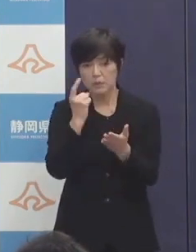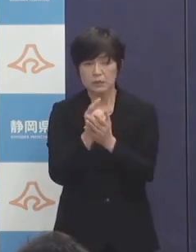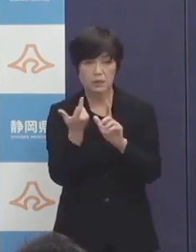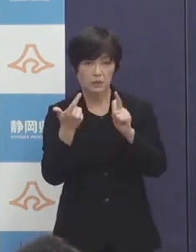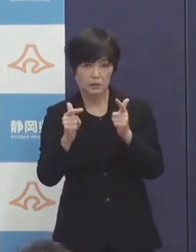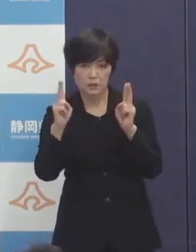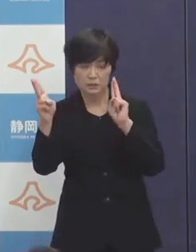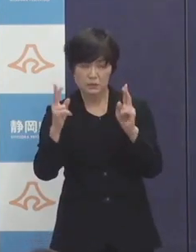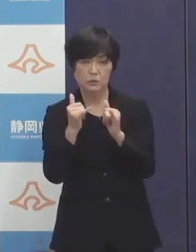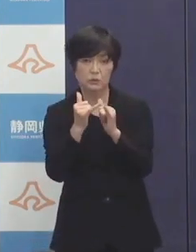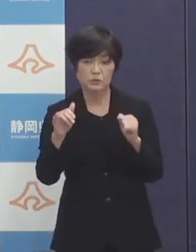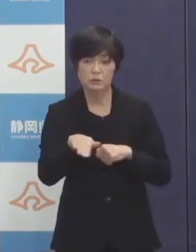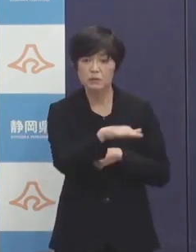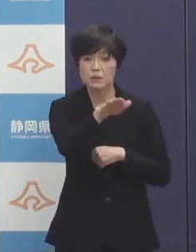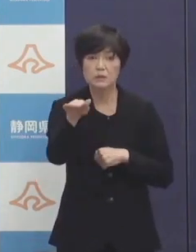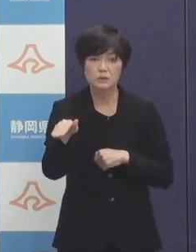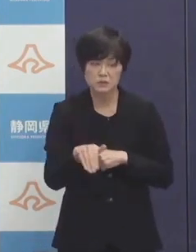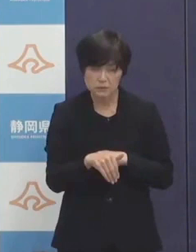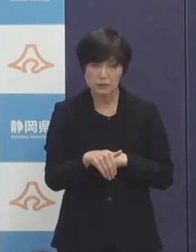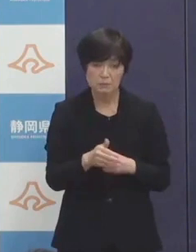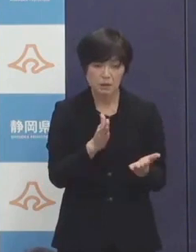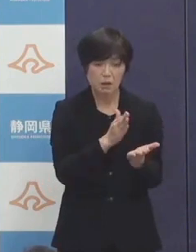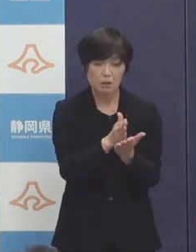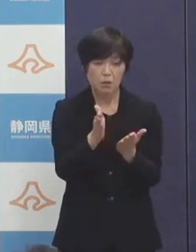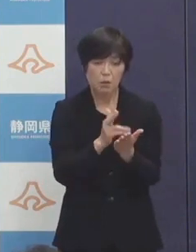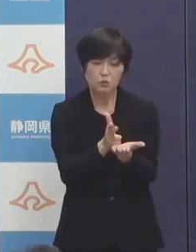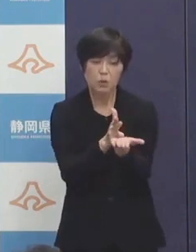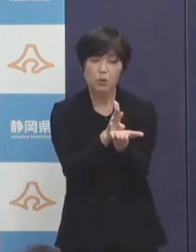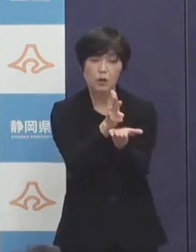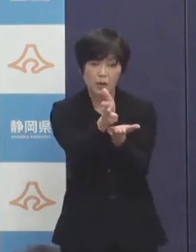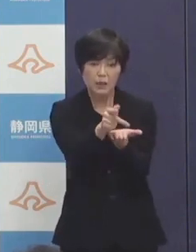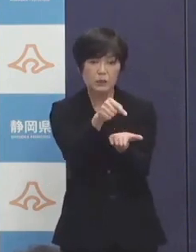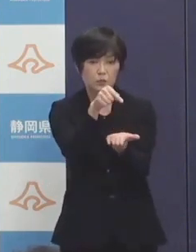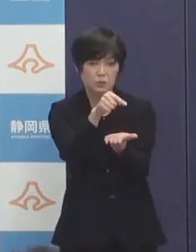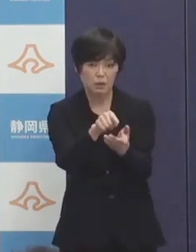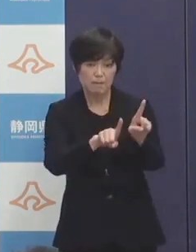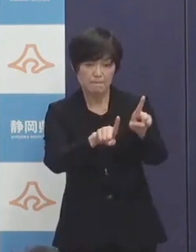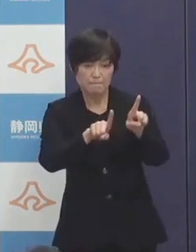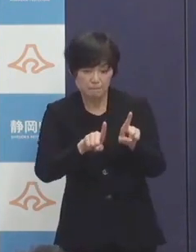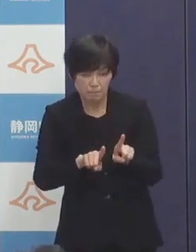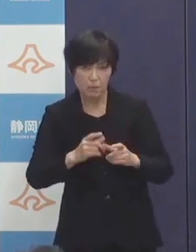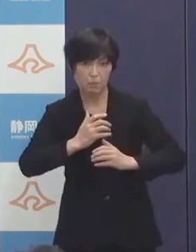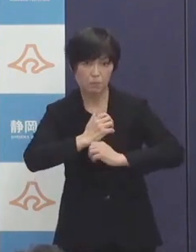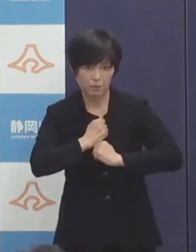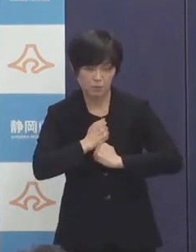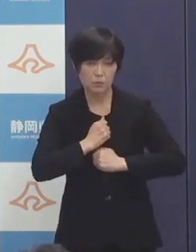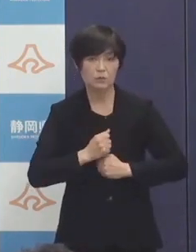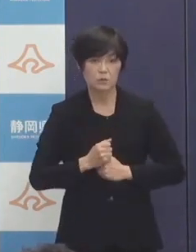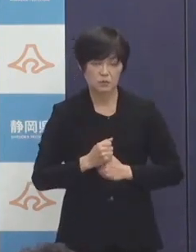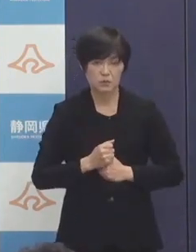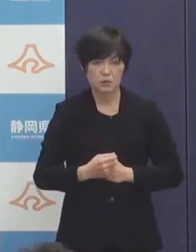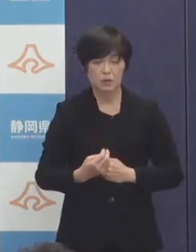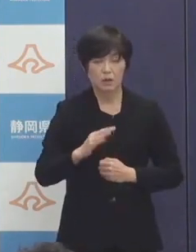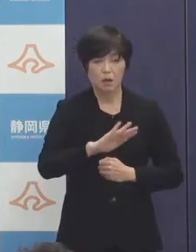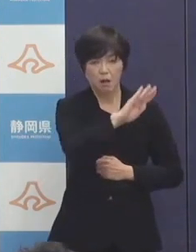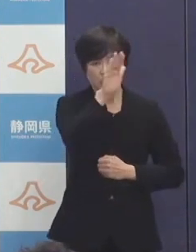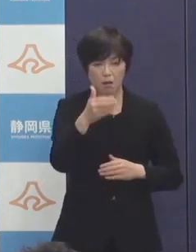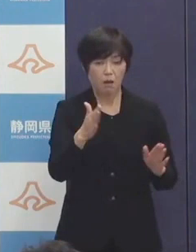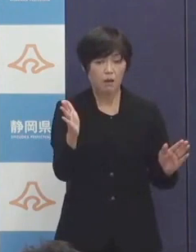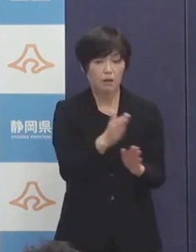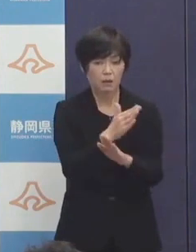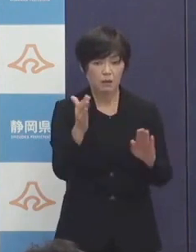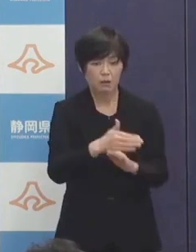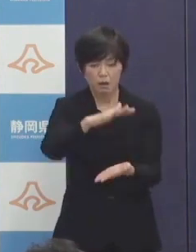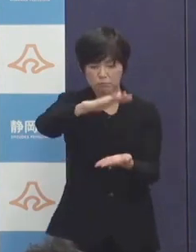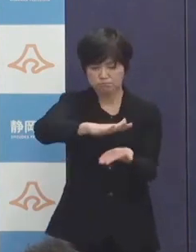者の皆様におかれましても、業種別ガイドラインをぜひお守りいただきまして、換気、消毒、マ